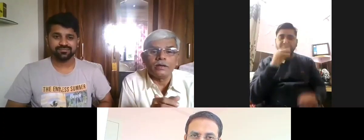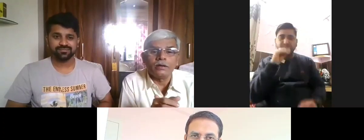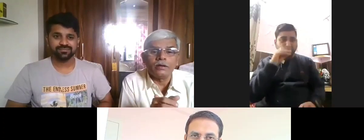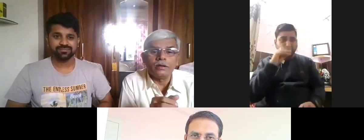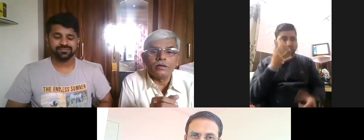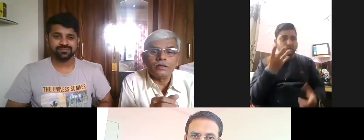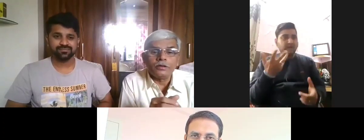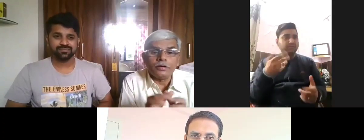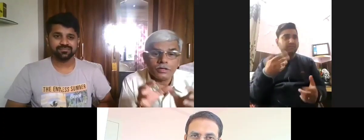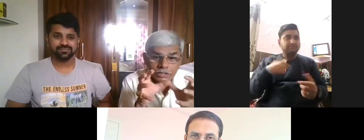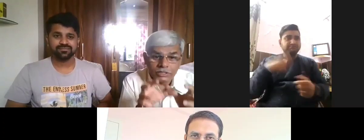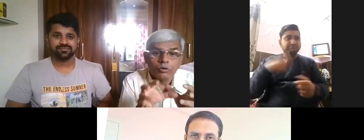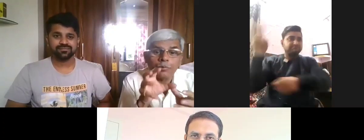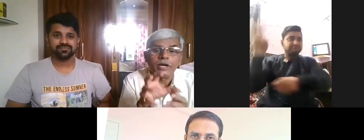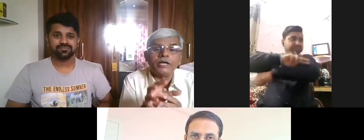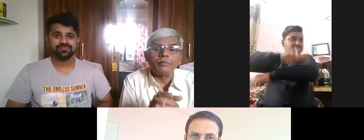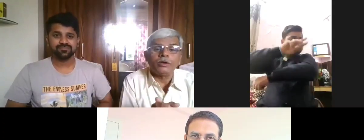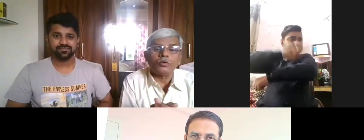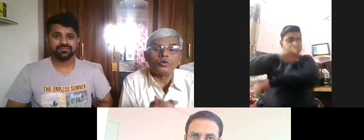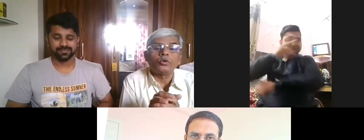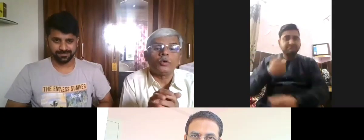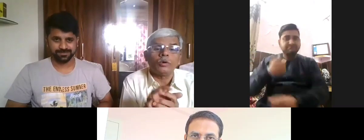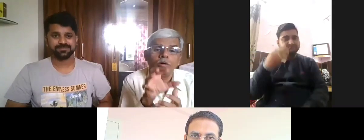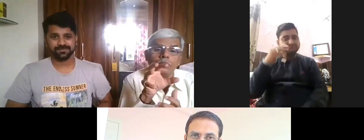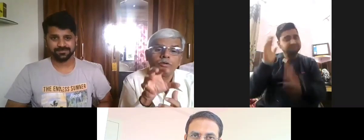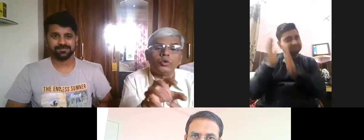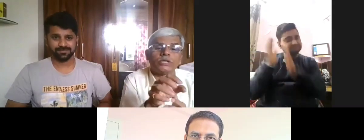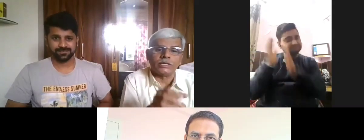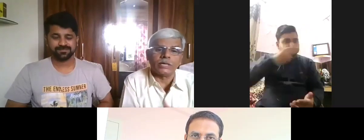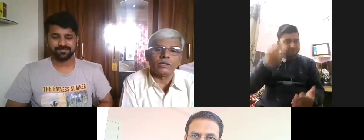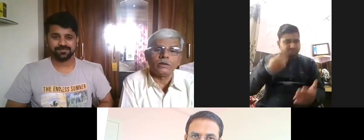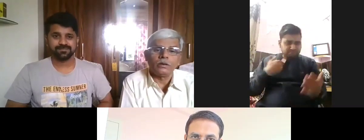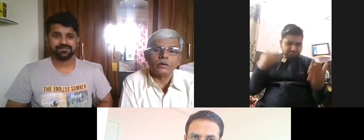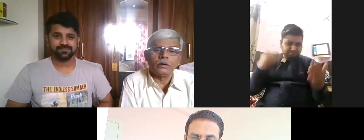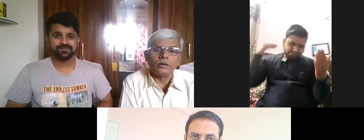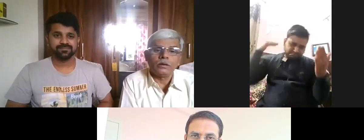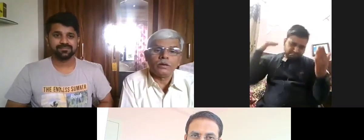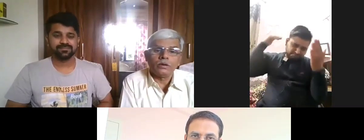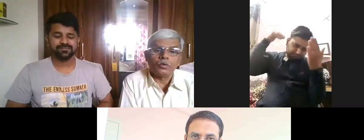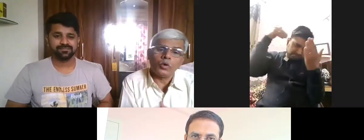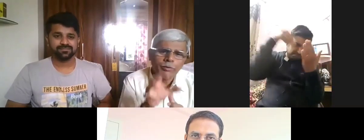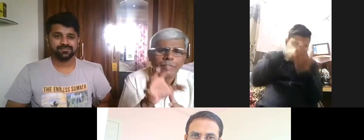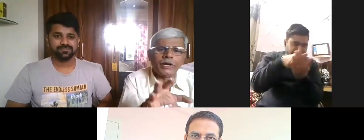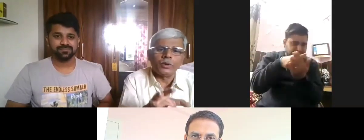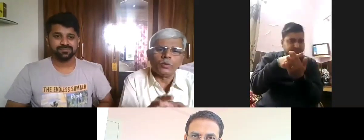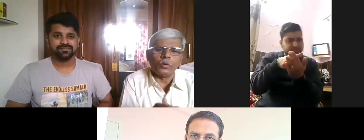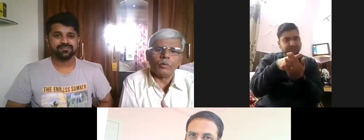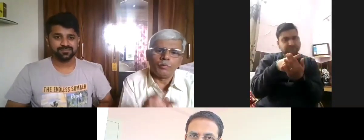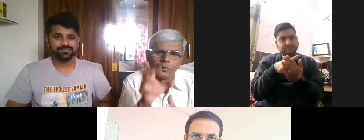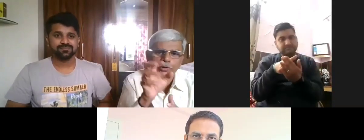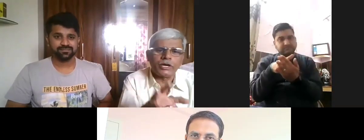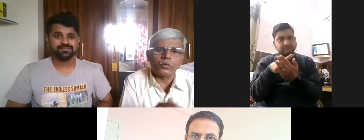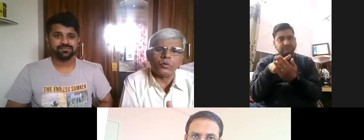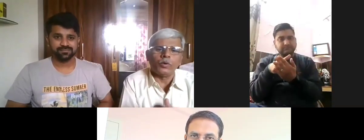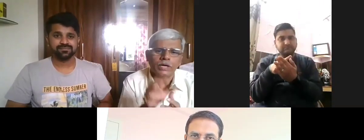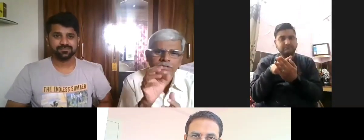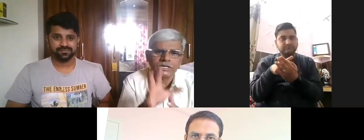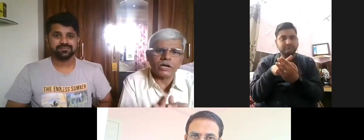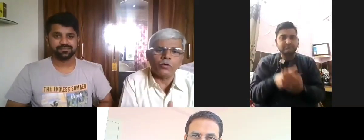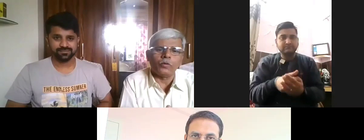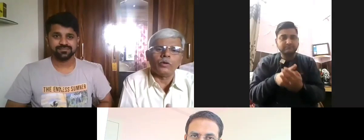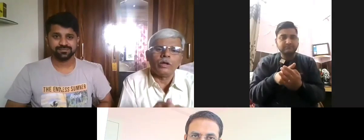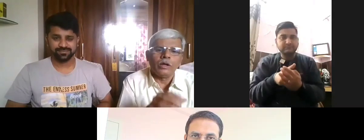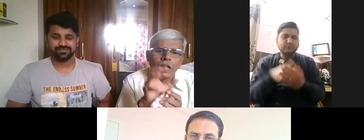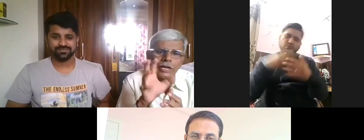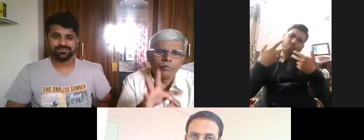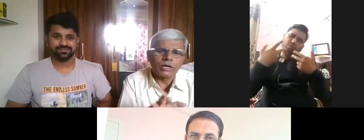नींद नहीं आ रही। इतनी वो पेंटिंग में खुद को झोंक देते हैं, कोई भी पेंटिंग हो, पोर्ट्रेट हो, नेचर